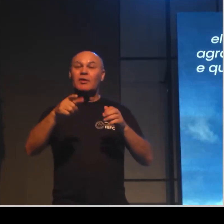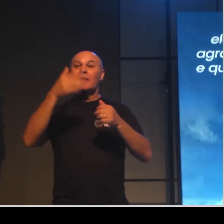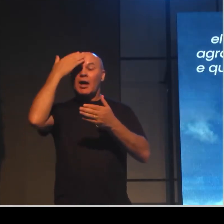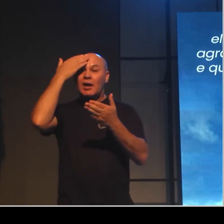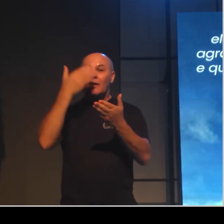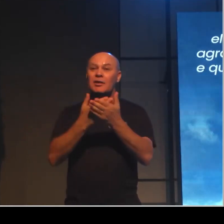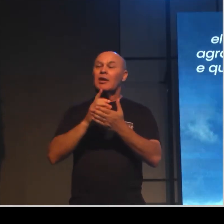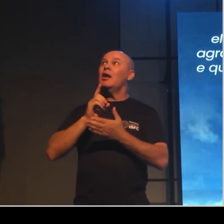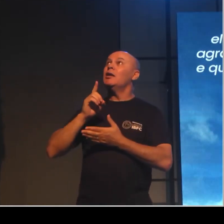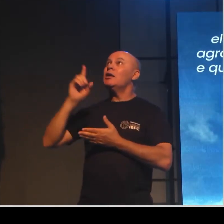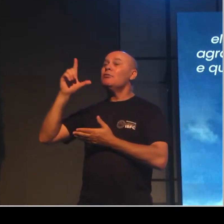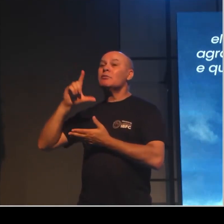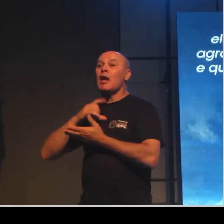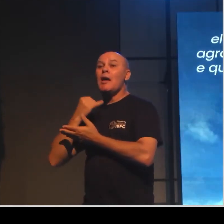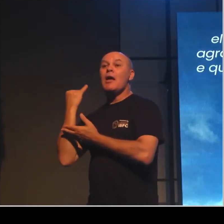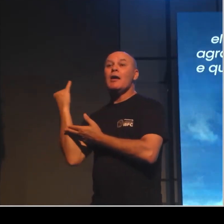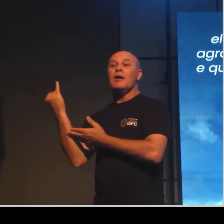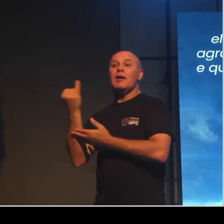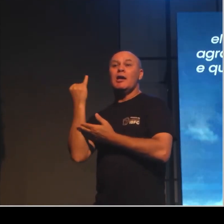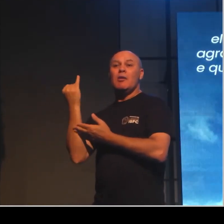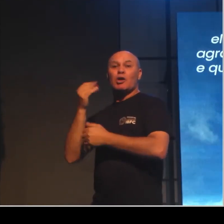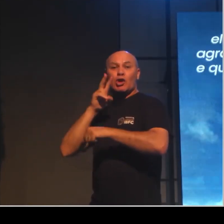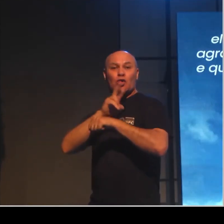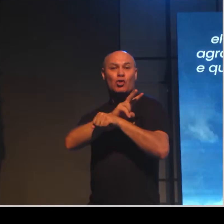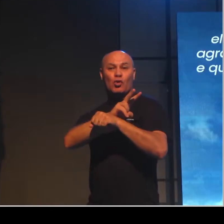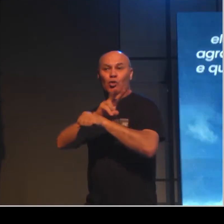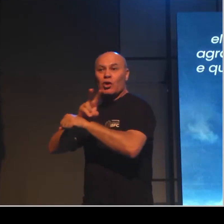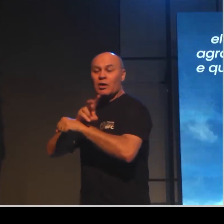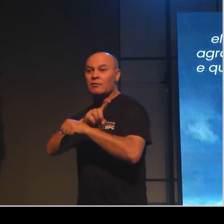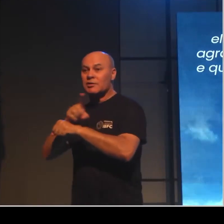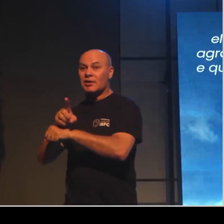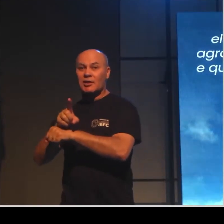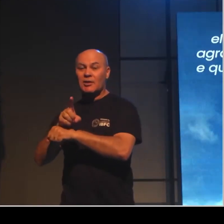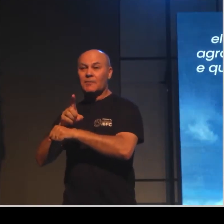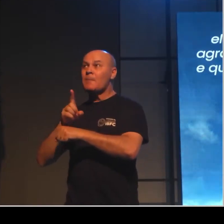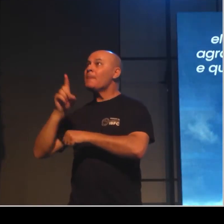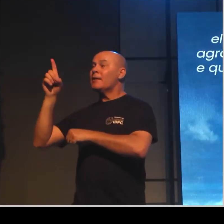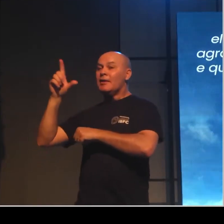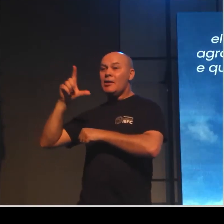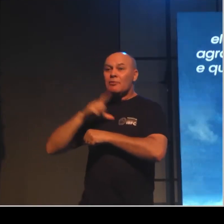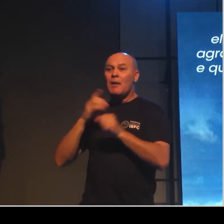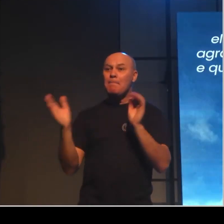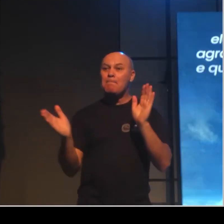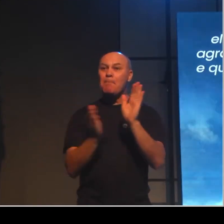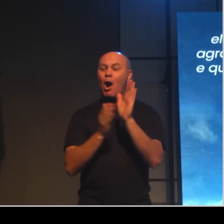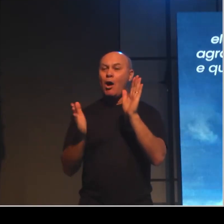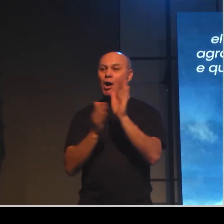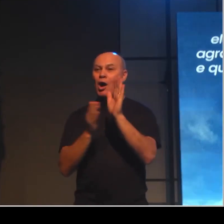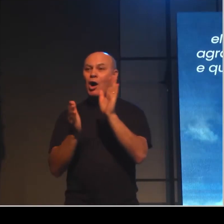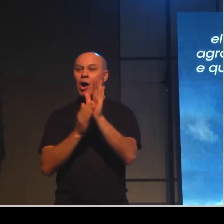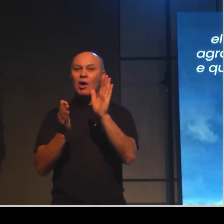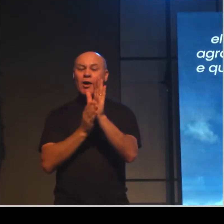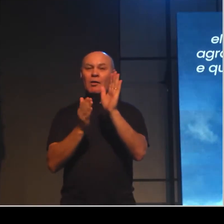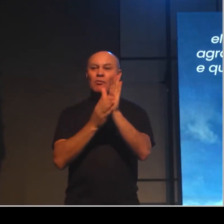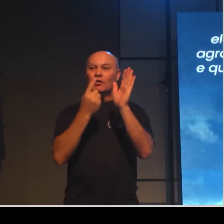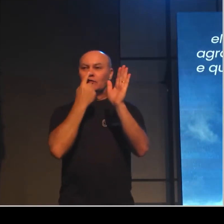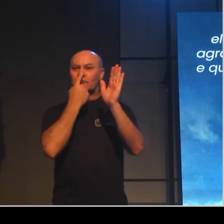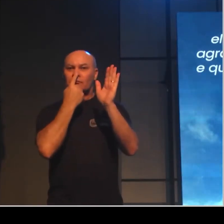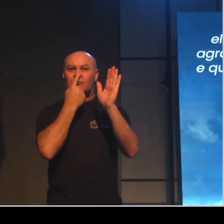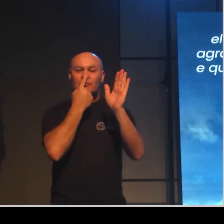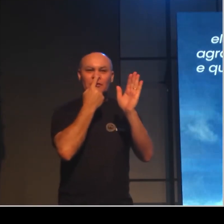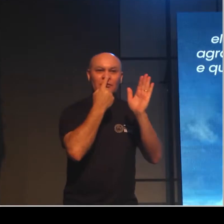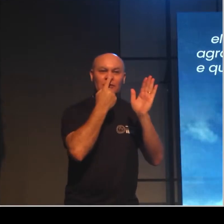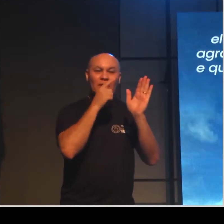um Deus que quer estar presente na sua vida, de um Deus que tem um propósito para a sua vida, que um Deus que lhe